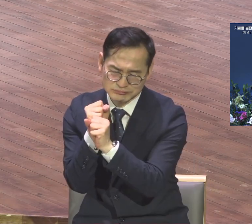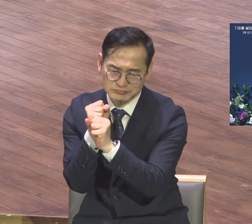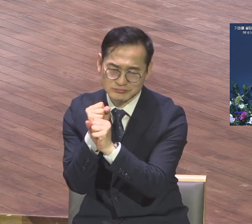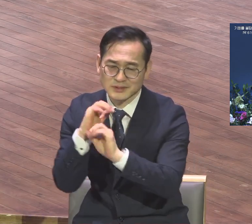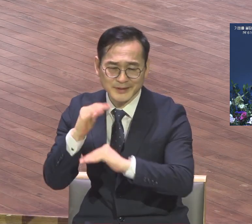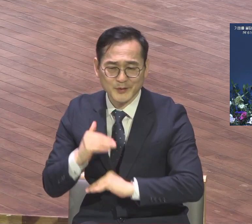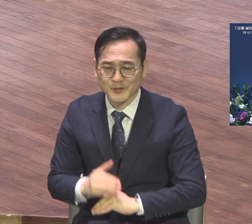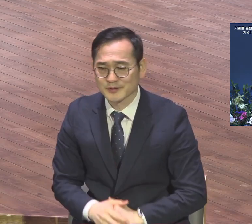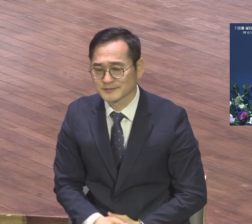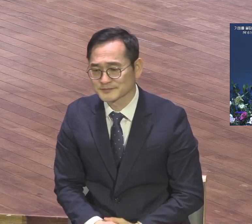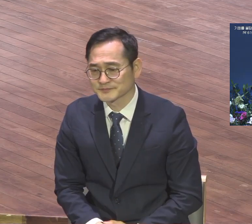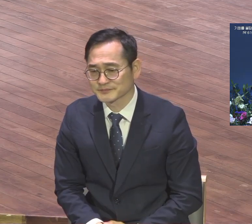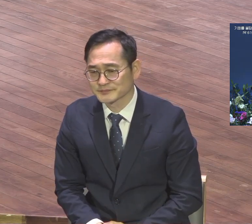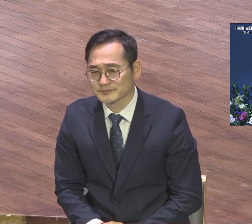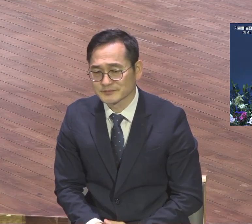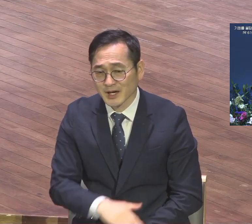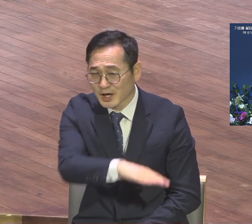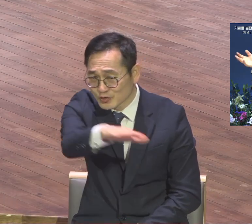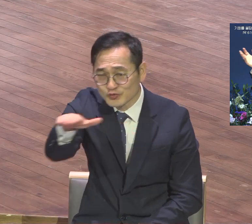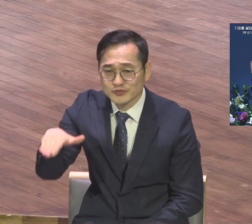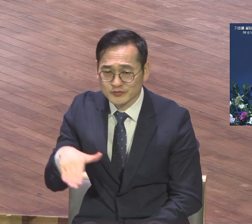낙심하고 자빠지고 넘어지고